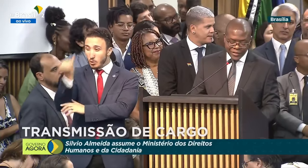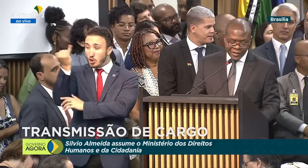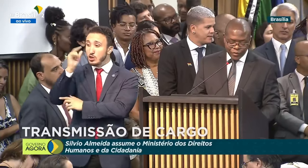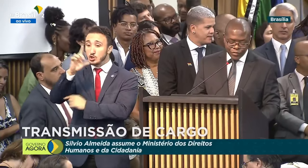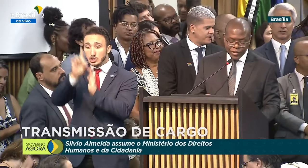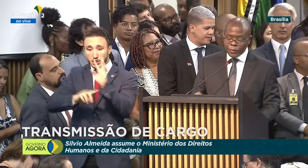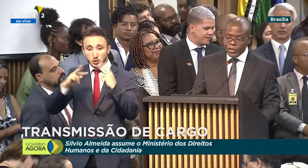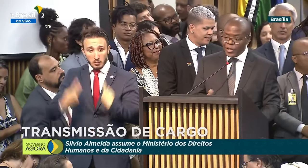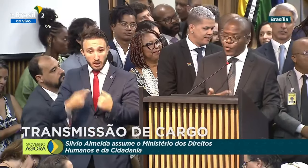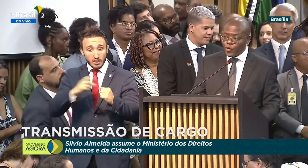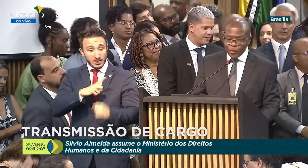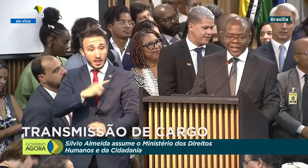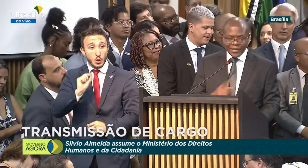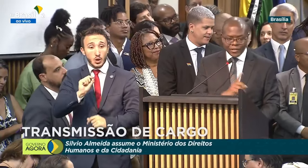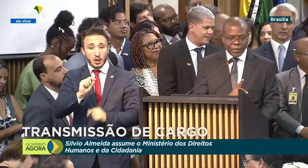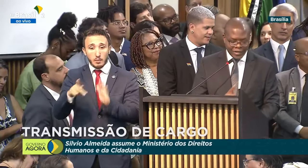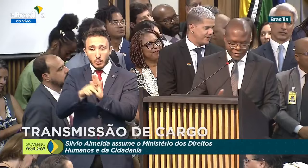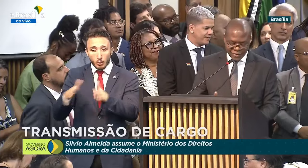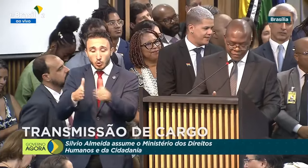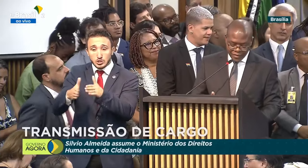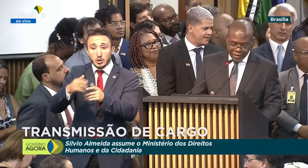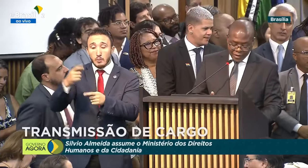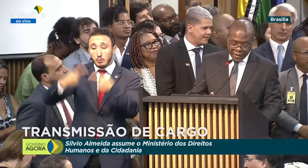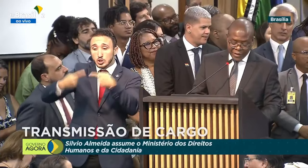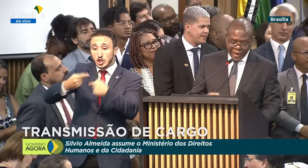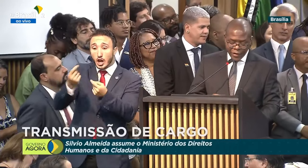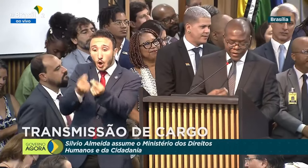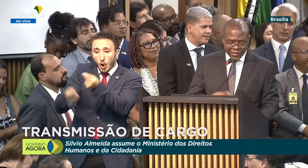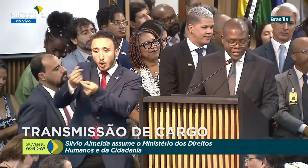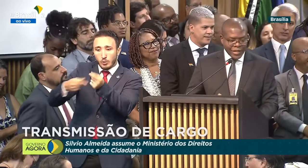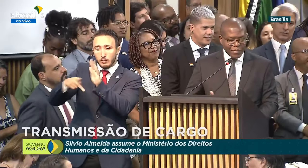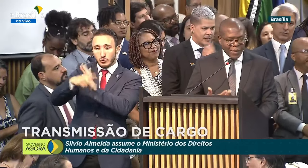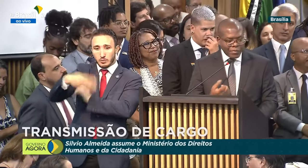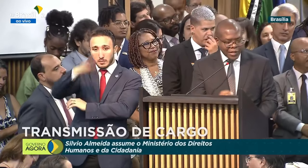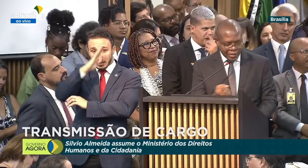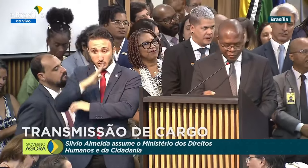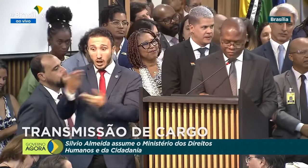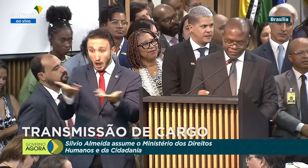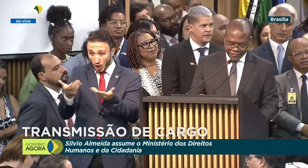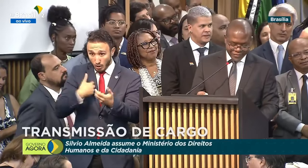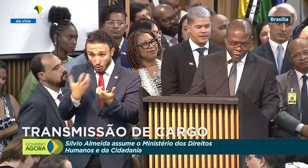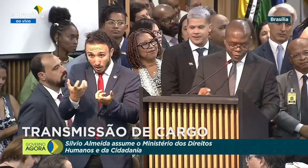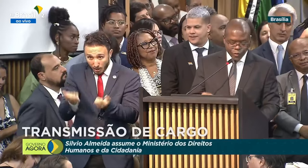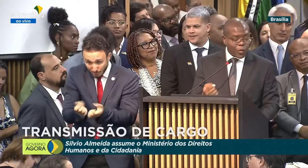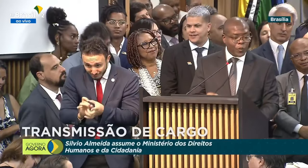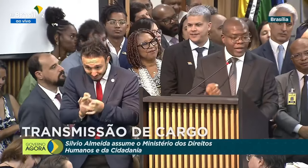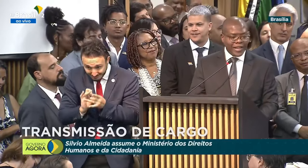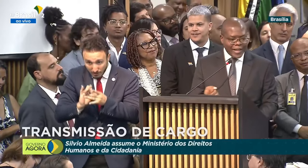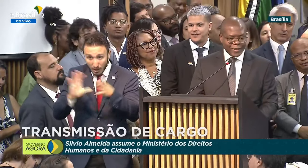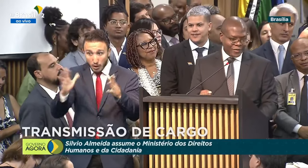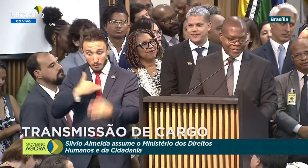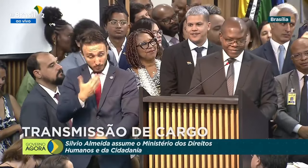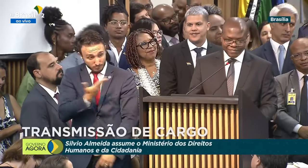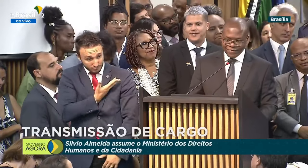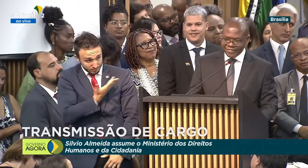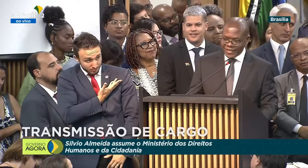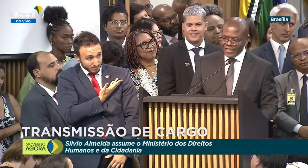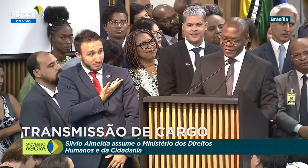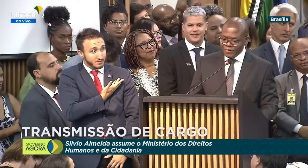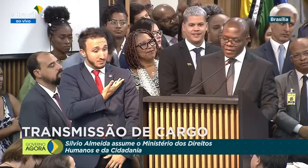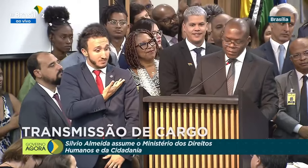humanos estejam presentes na condução da política econômica desse país quero aqui estender minha mão para os meus companheiros